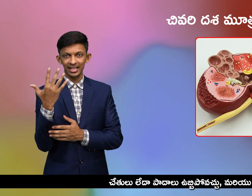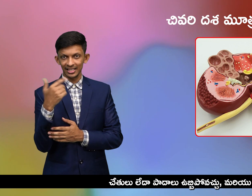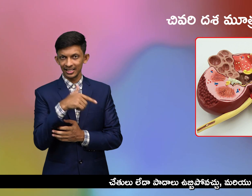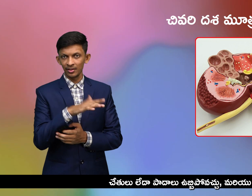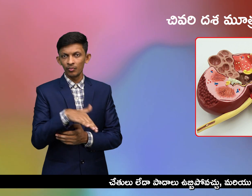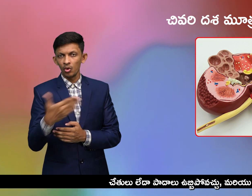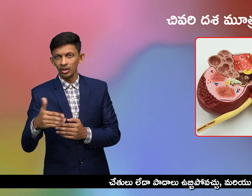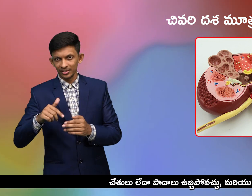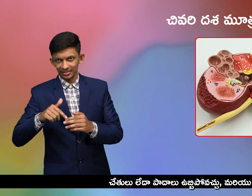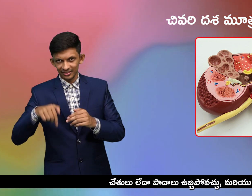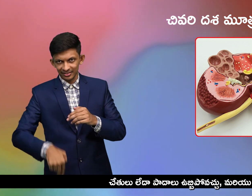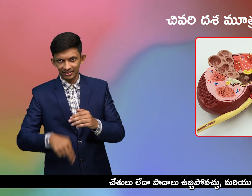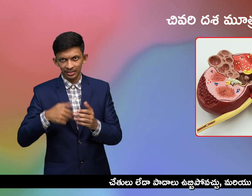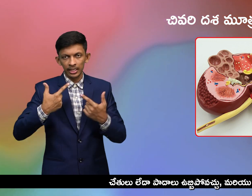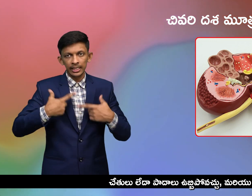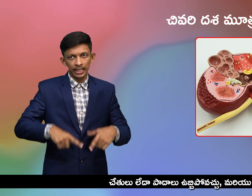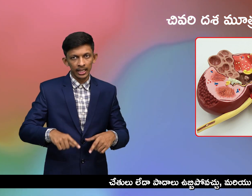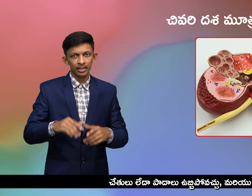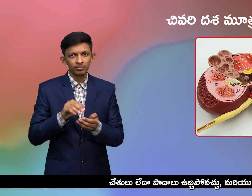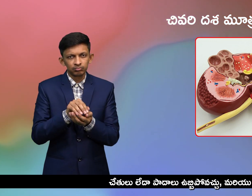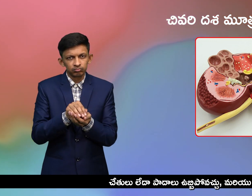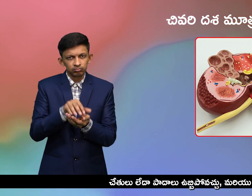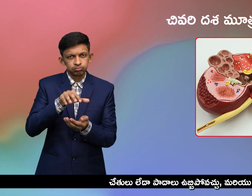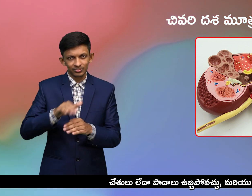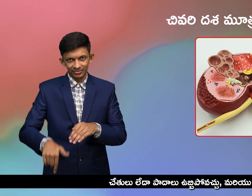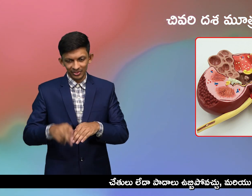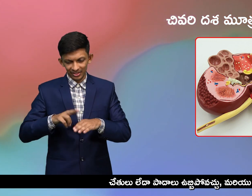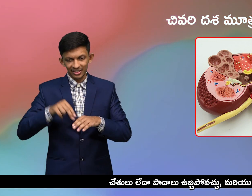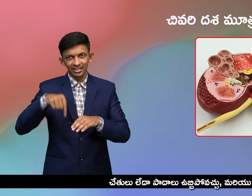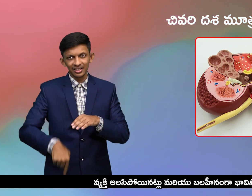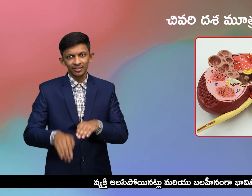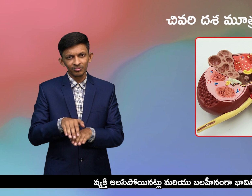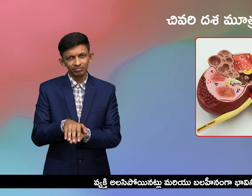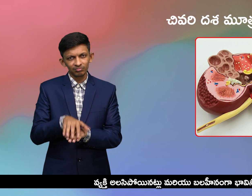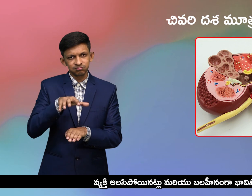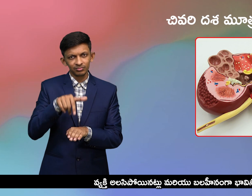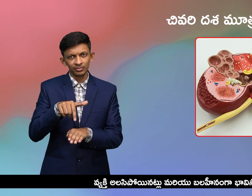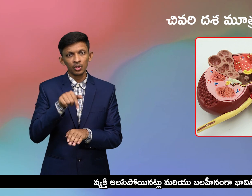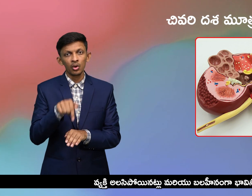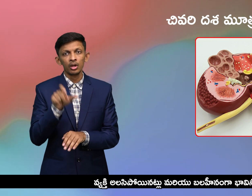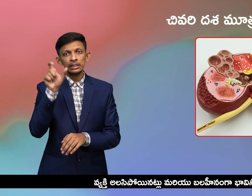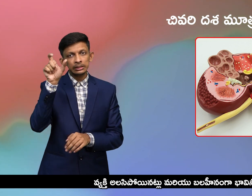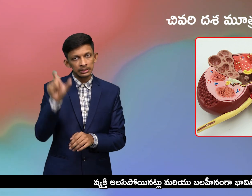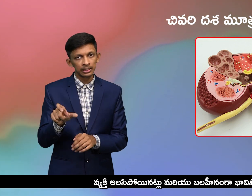చేతులు లేదా పాదాలు ఉబ్బిపోవచ్చు మరియు వ్యక్తి అలసిపోయినట్లు